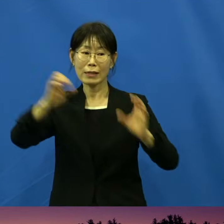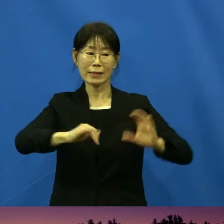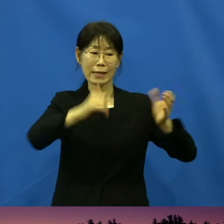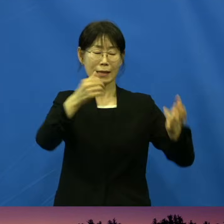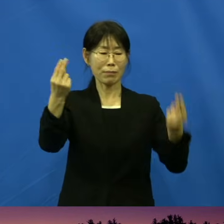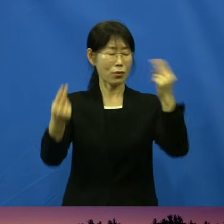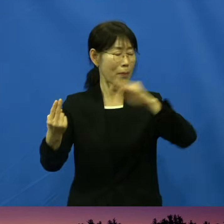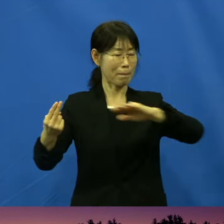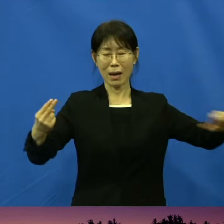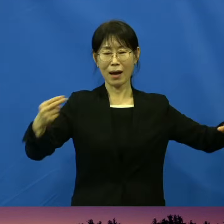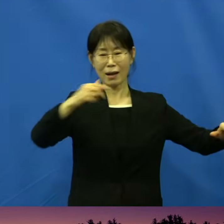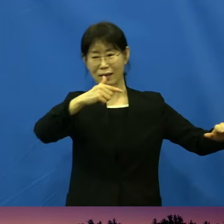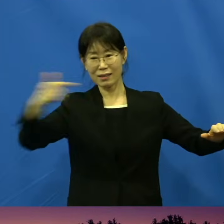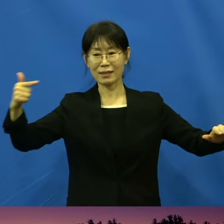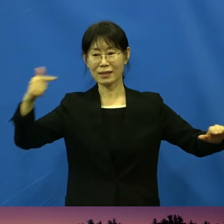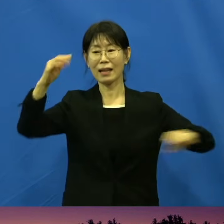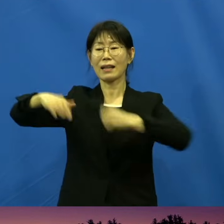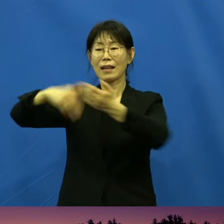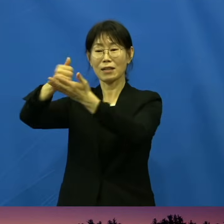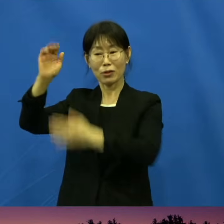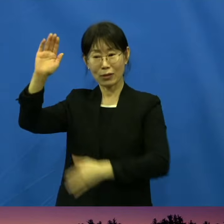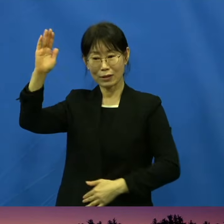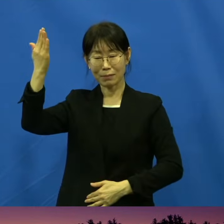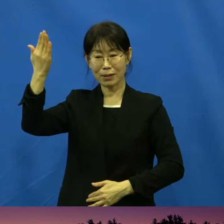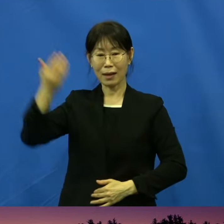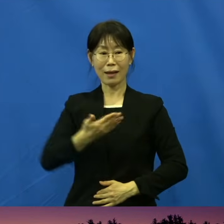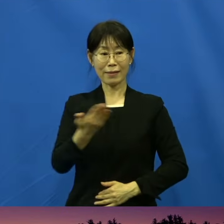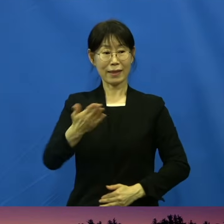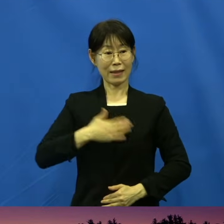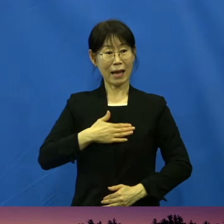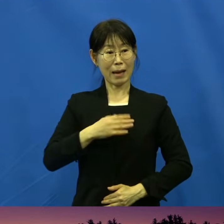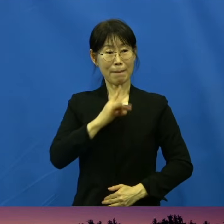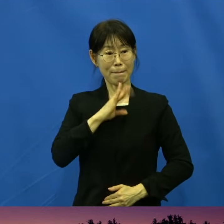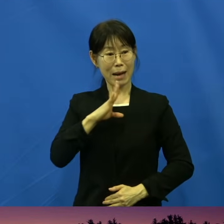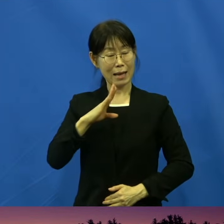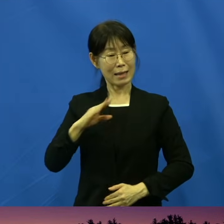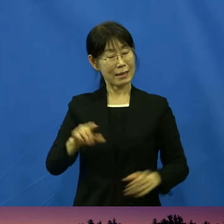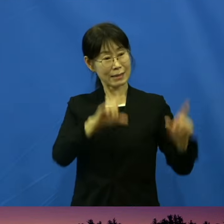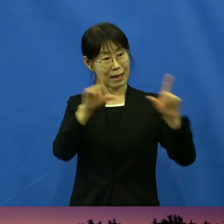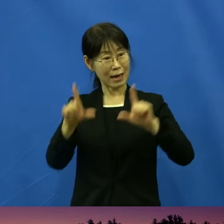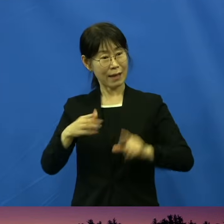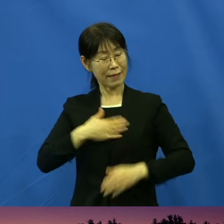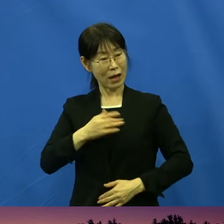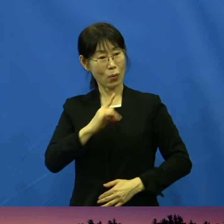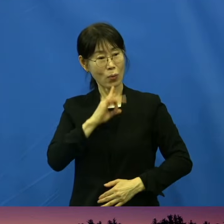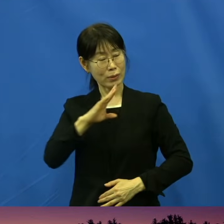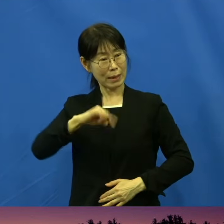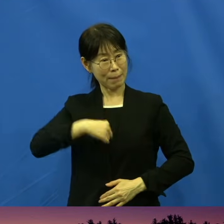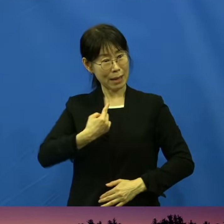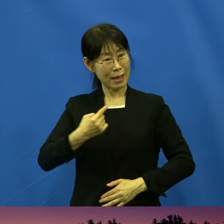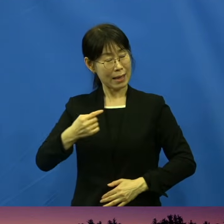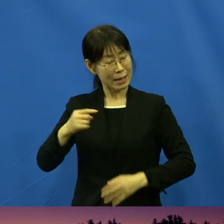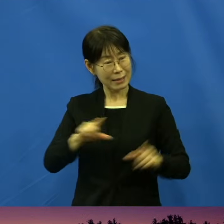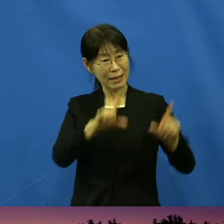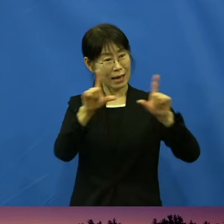크신 분이 내 안에 계신다는 거예요. 여러분, 나 혼자 사는 게 아니에요. 나 혼자 길을 걸어가지 않아요. 주님이